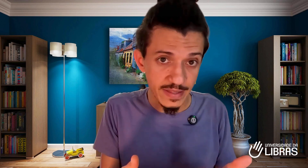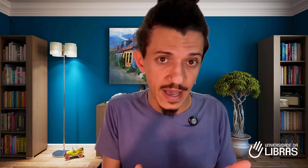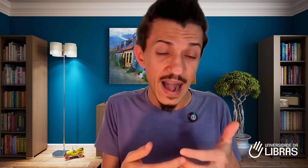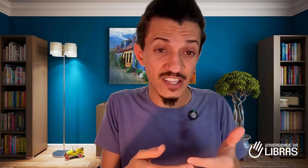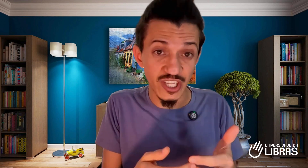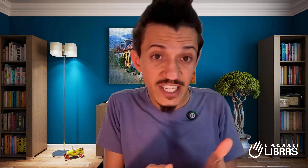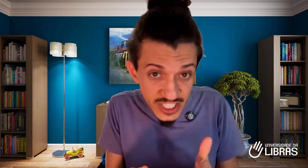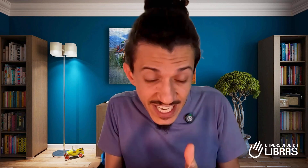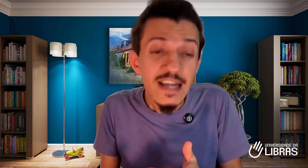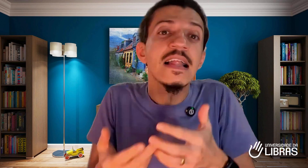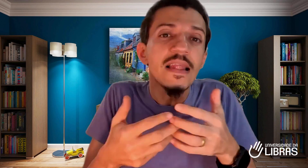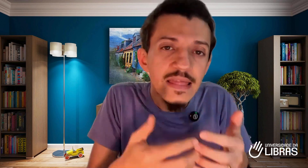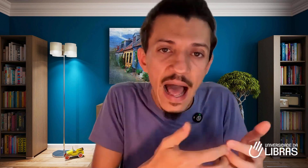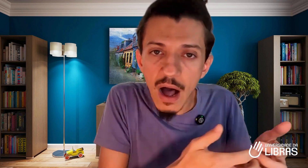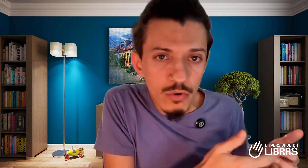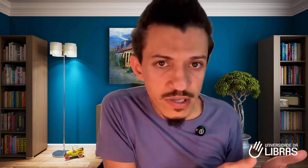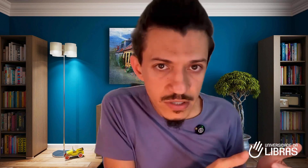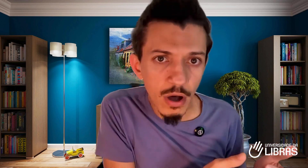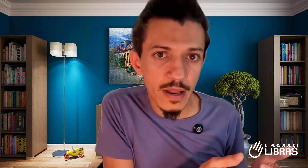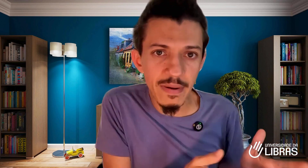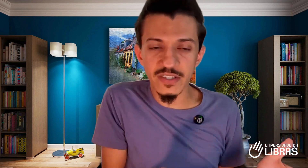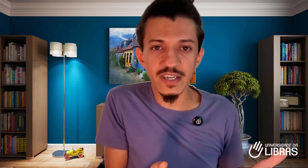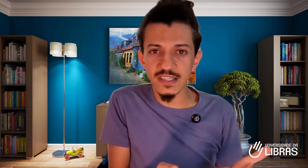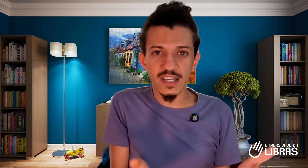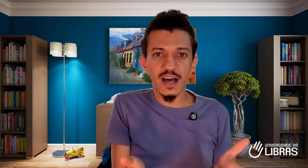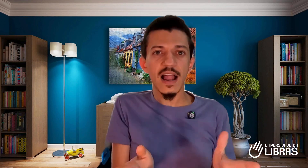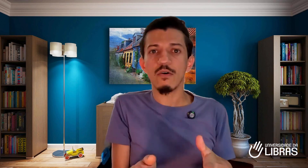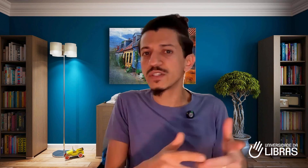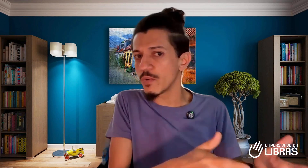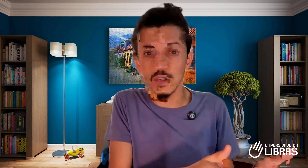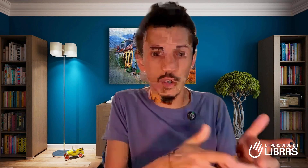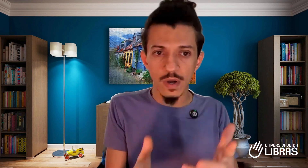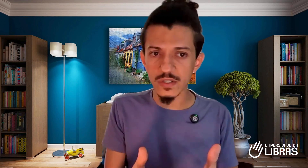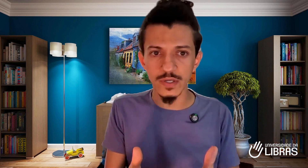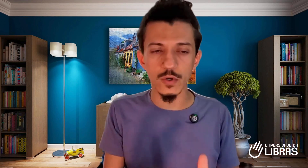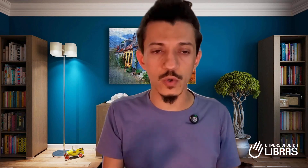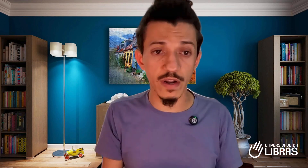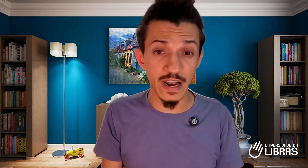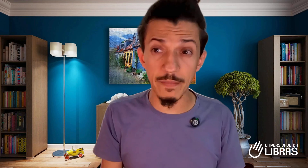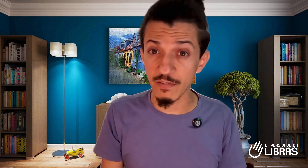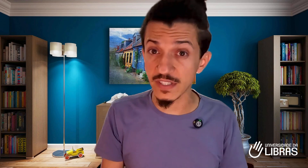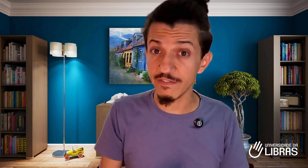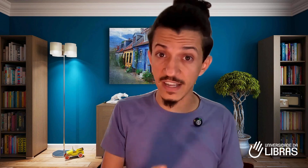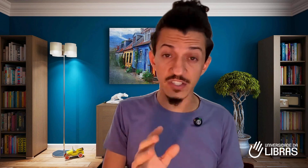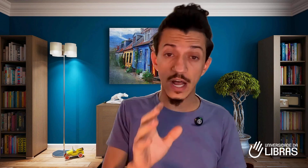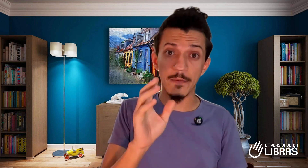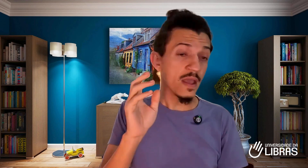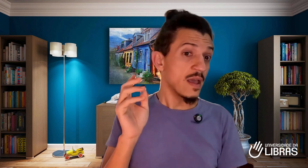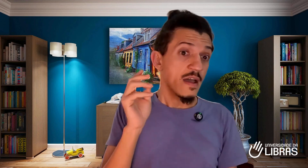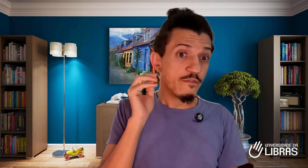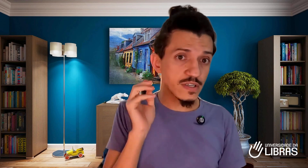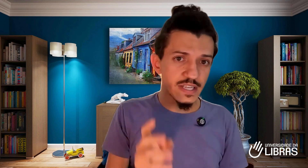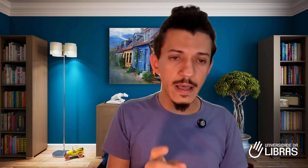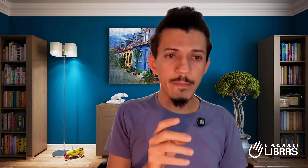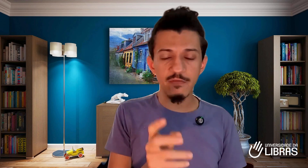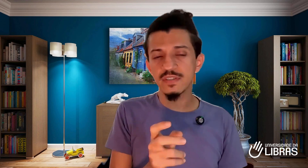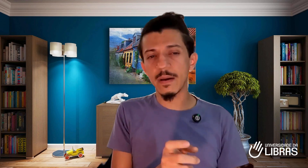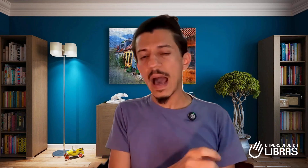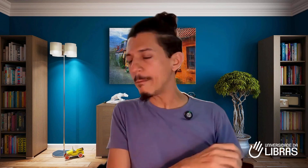a dirigir na autoescola. Imagina você chegar lá, o seu instrutor, a sua instrutora virar para você e falar assim, olha, para você aprender